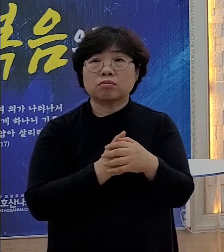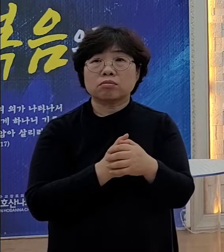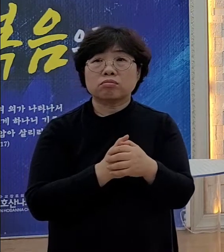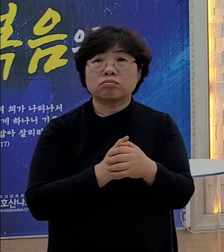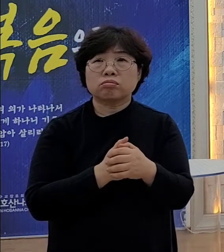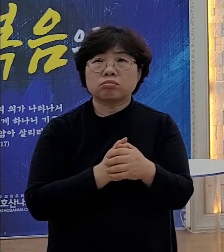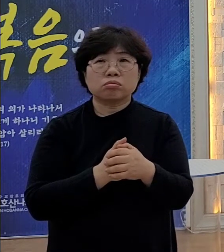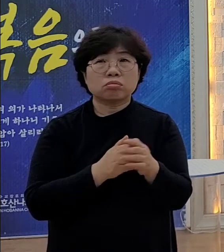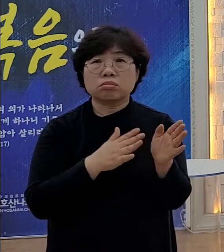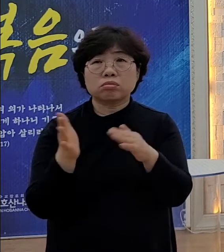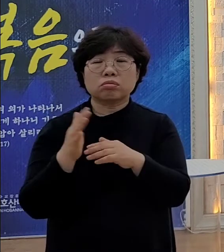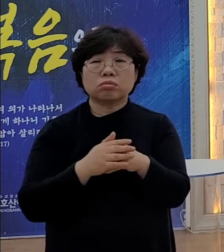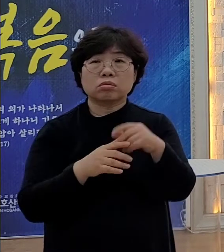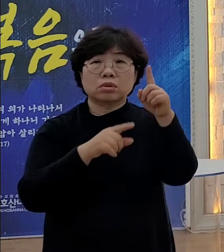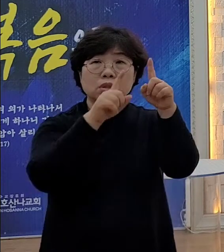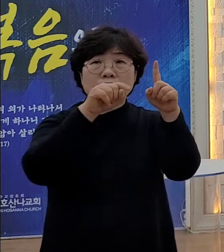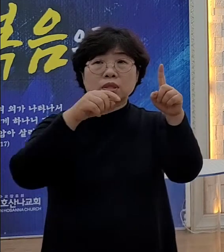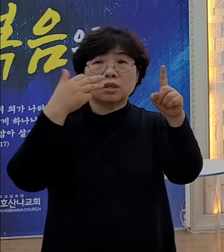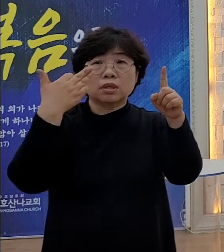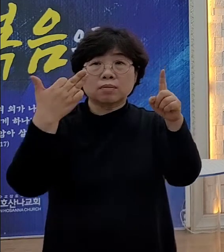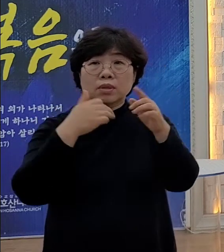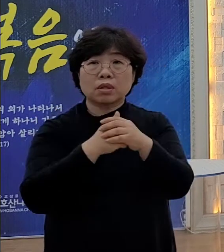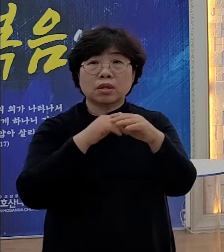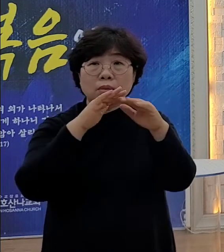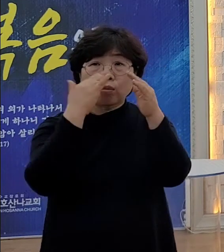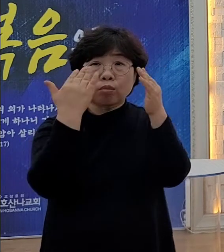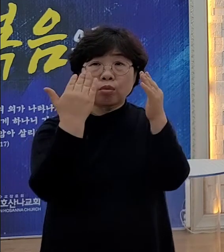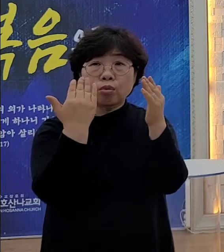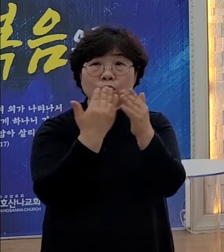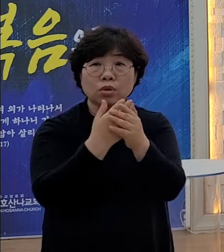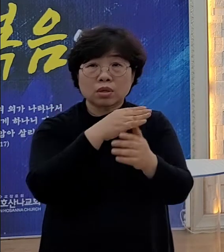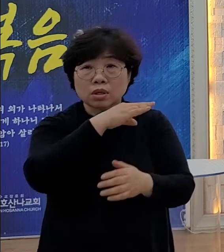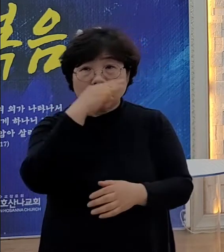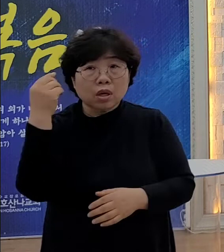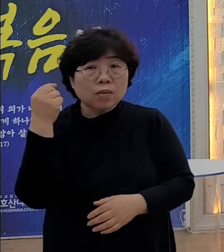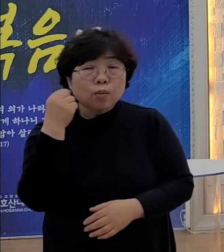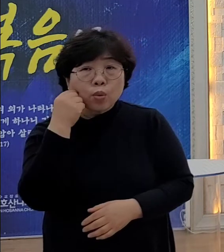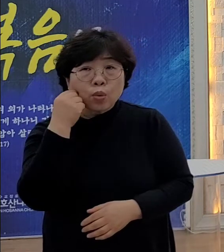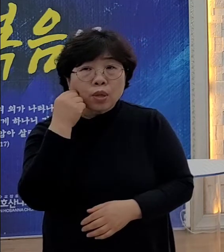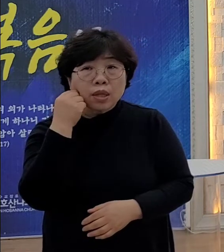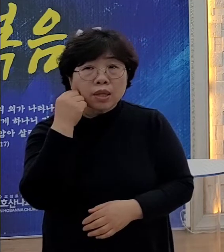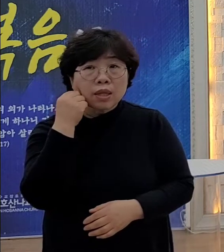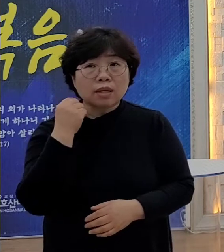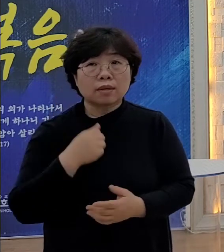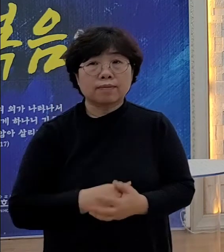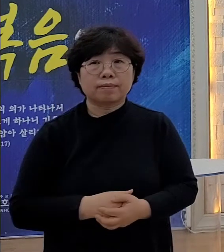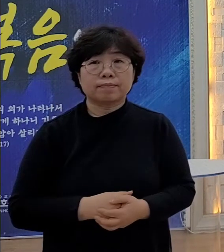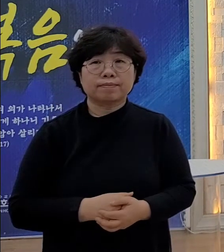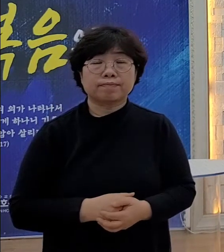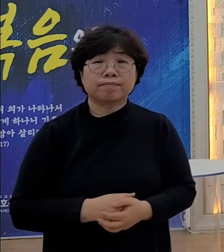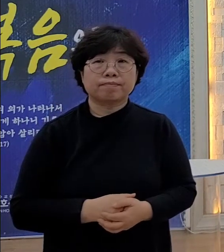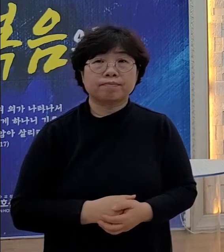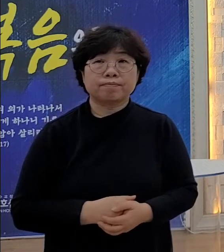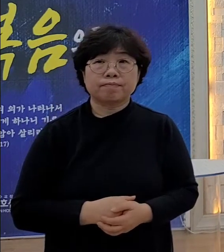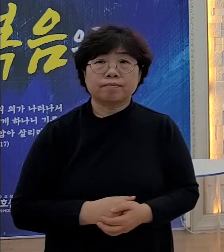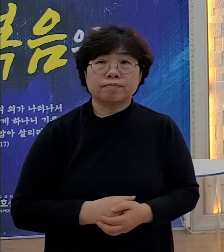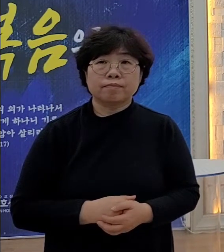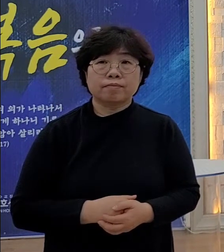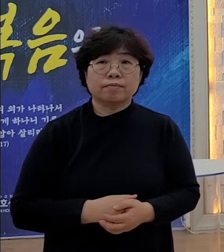말씀하죠. 모든 경건하지 않은 사람, 모든 경건하지 않음과 이렇게 되어